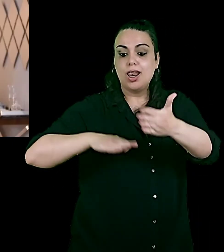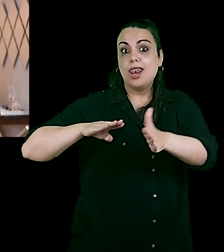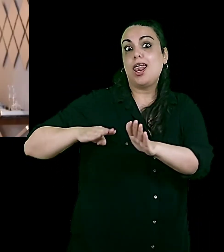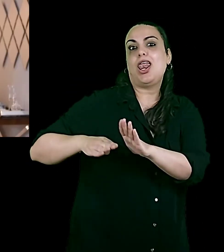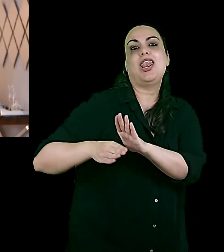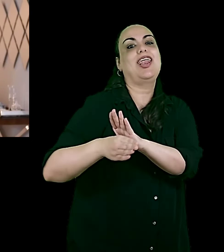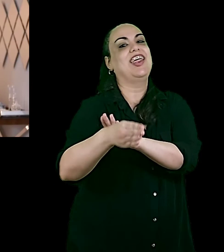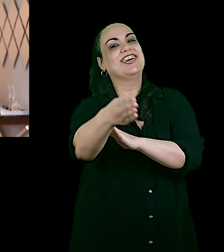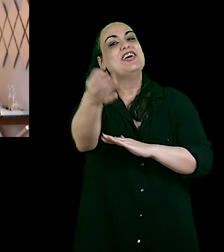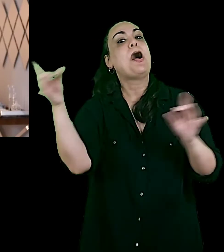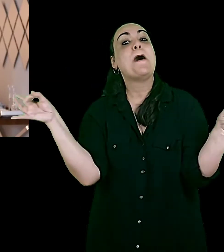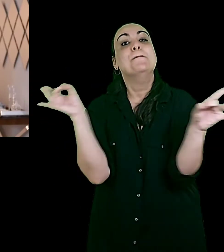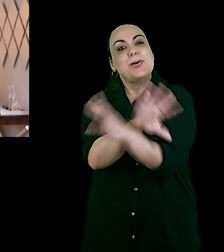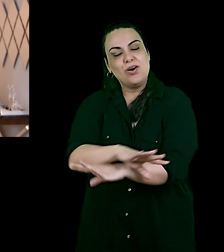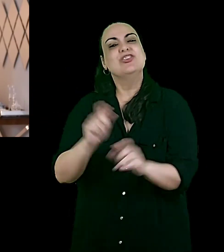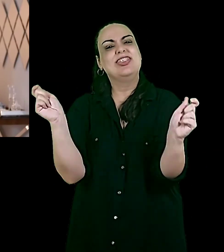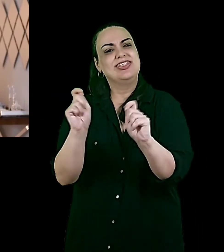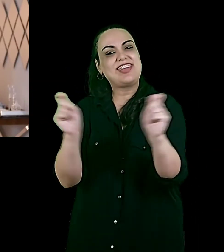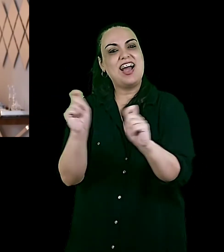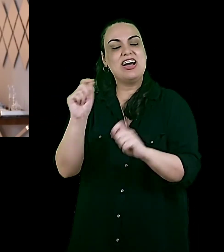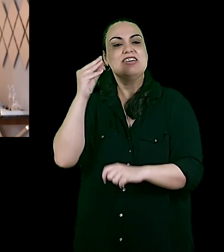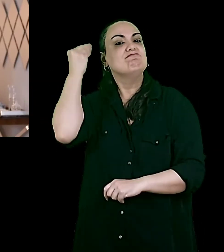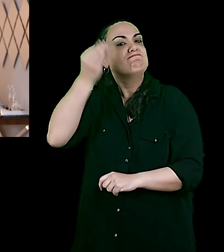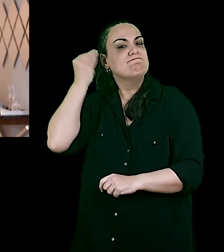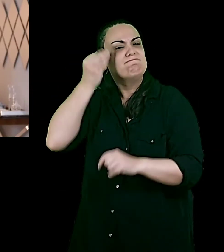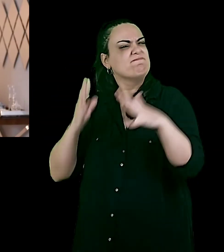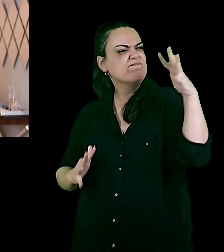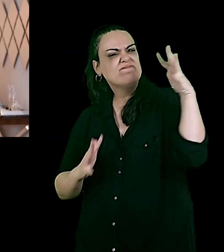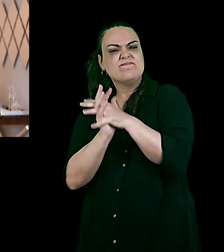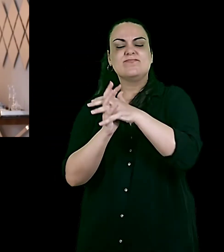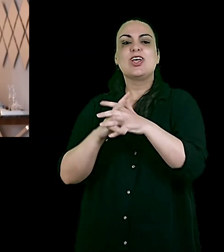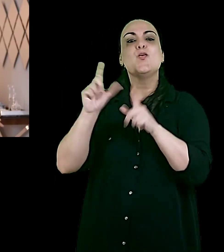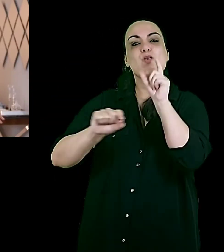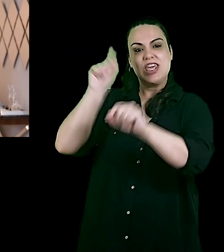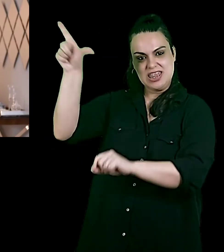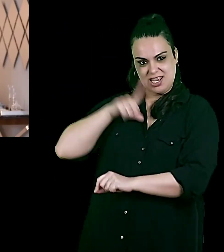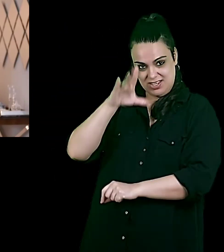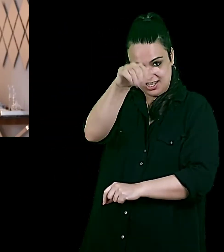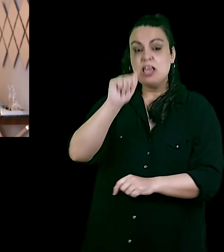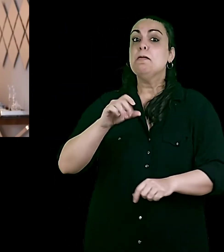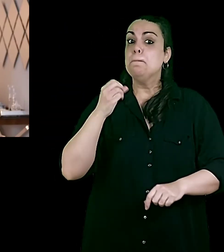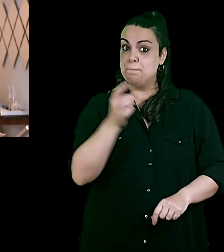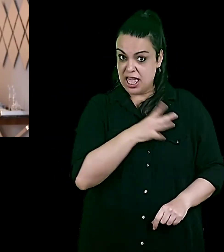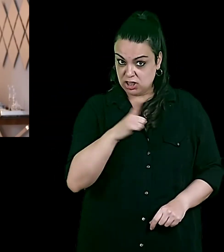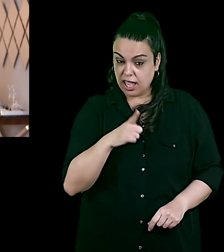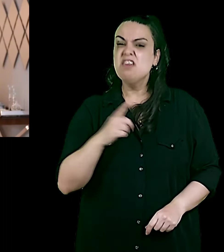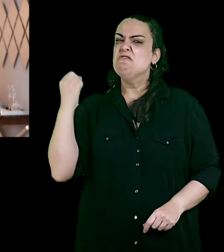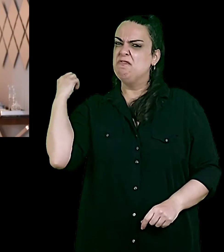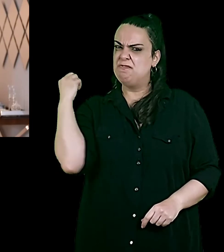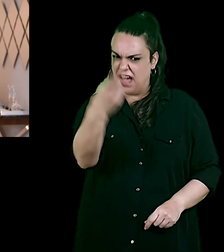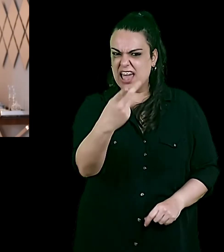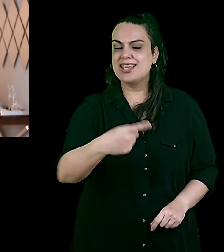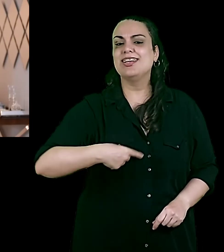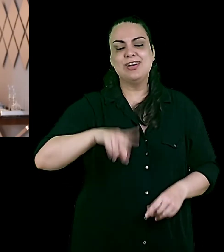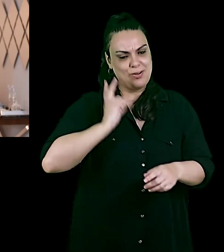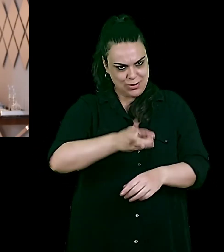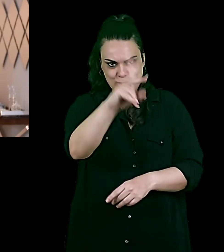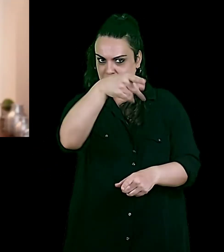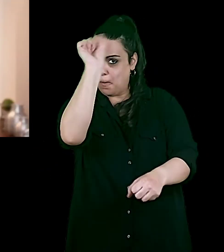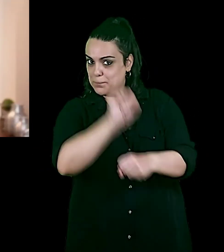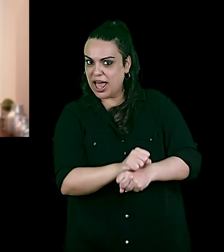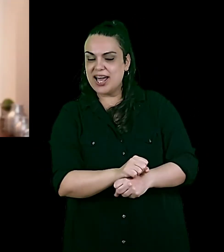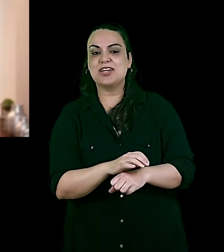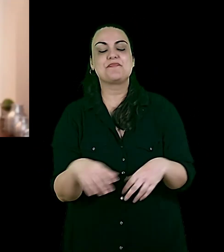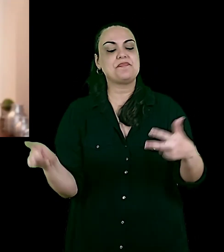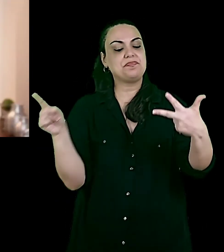você vai estar pronto para viver a plenitude daquilo que Deus tem para você. Então, vai com medo mesmo. O segredo é você não deixar de